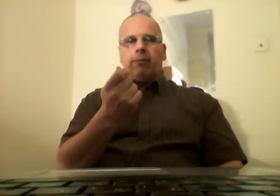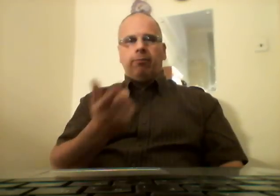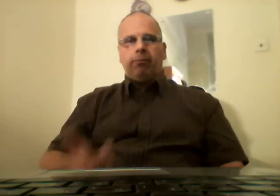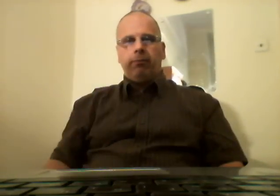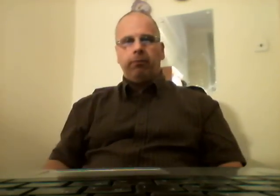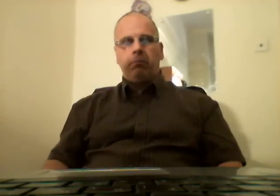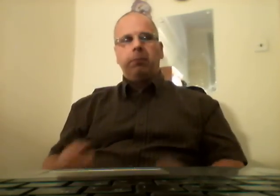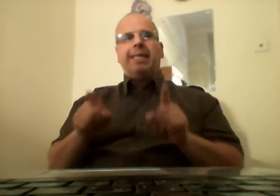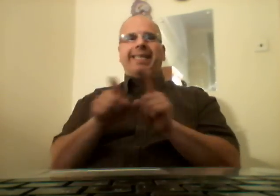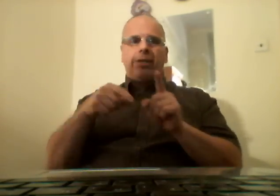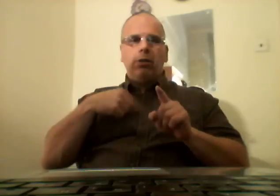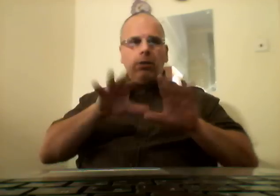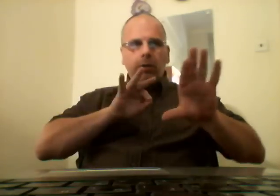hogy megtaláltad.